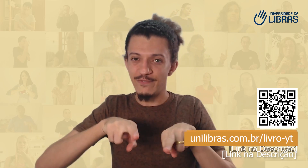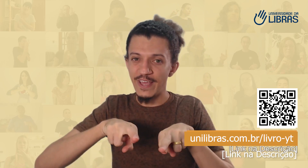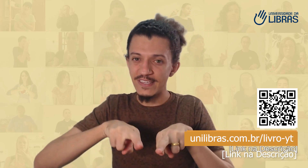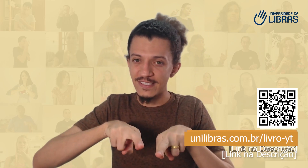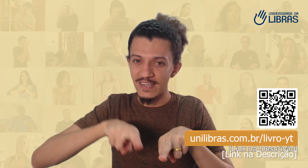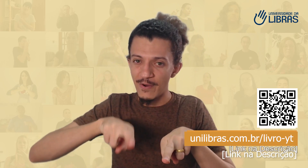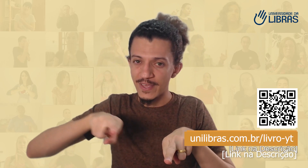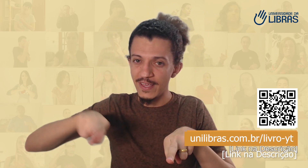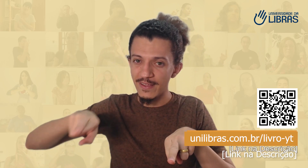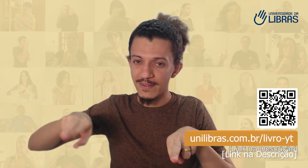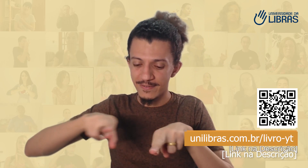Foi esse sinal aqui.